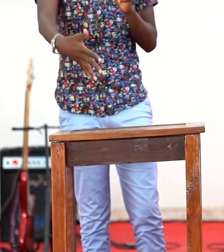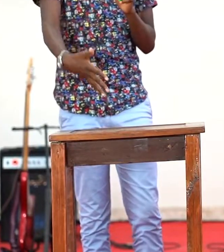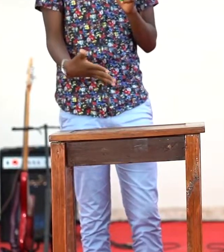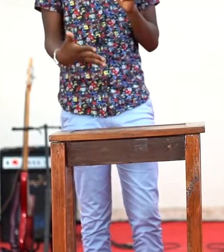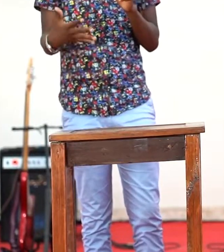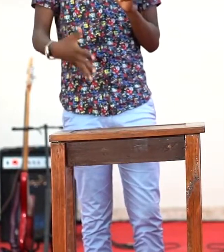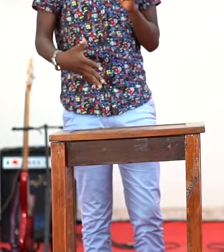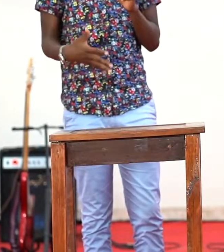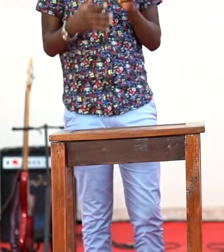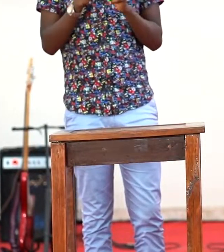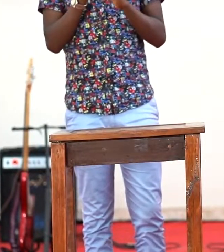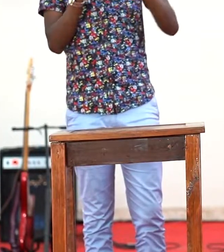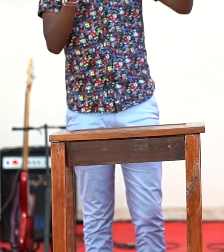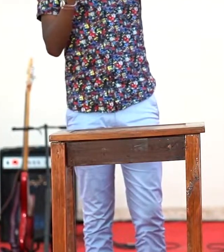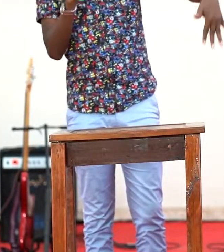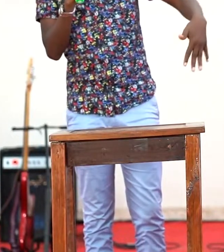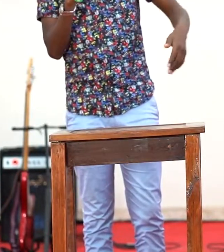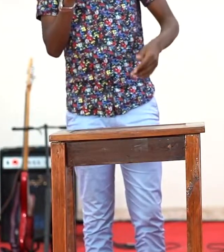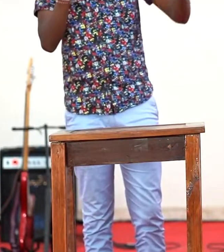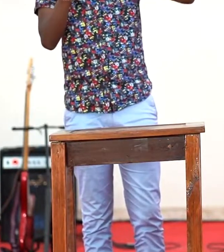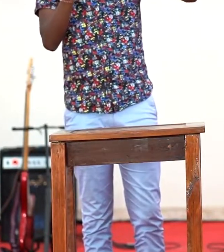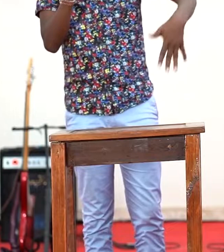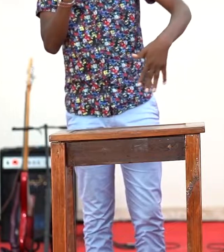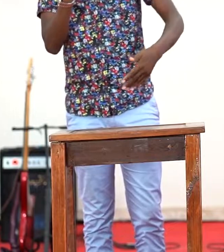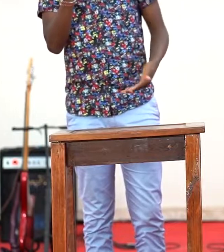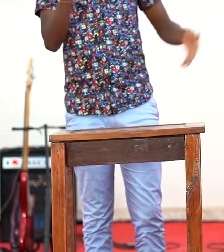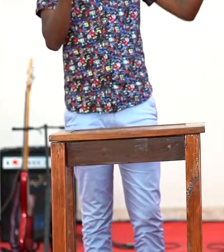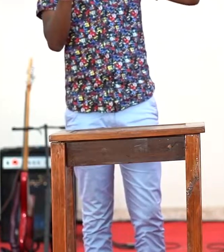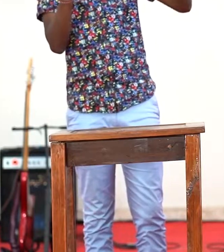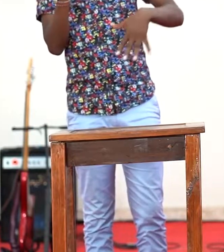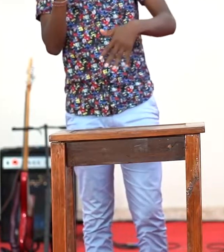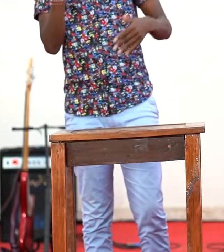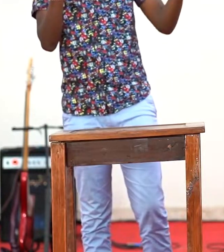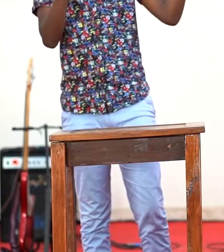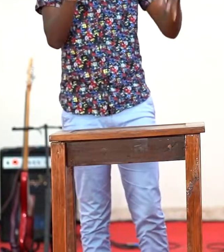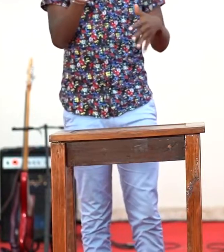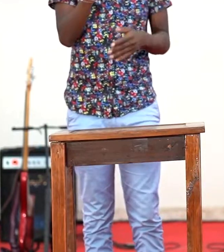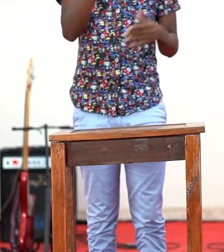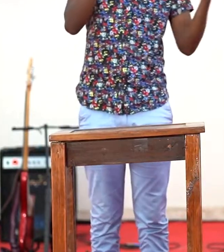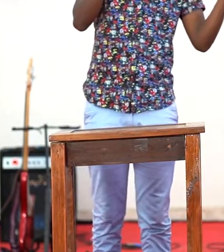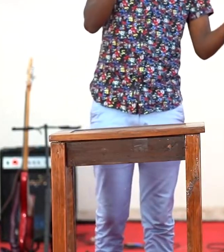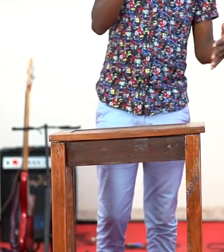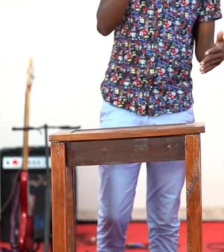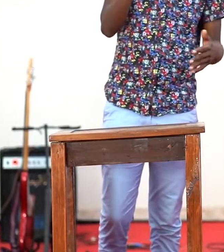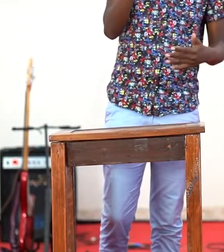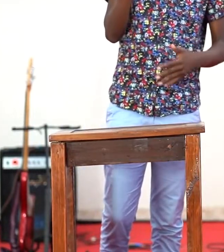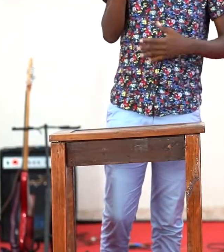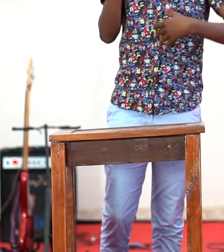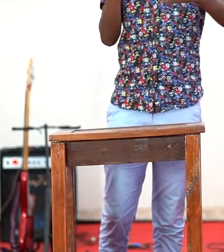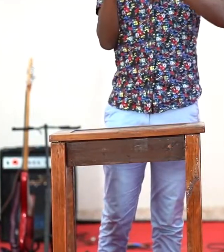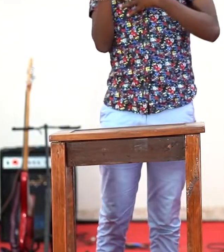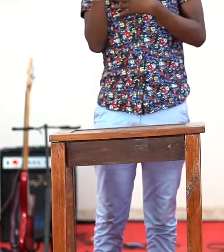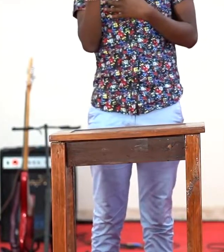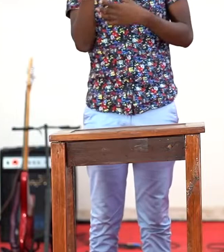una join group yetu ya WhatsApp. Ukisha join group ya WhatsApp utapataga ma devotions hapo, masamo na ma prayers. Kama uko na issues